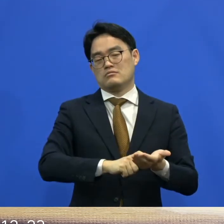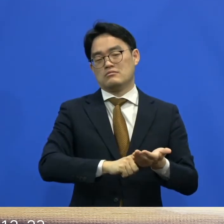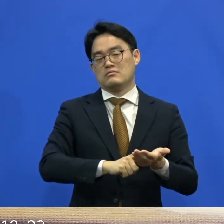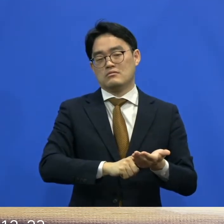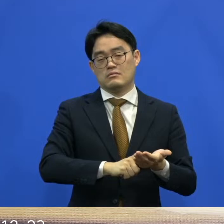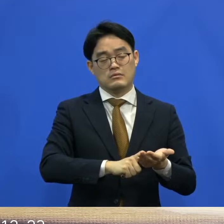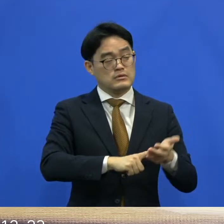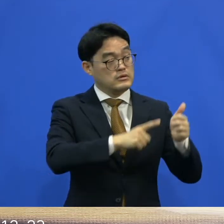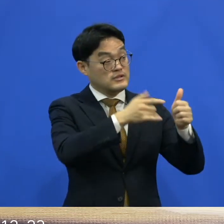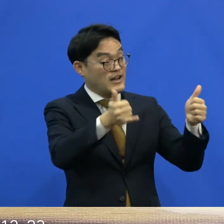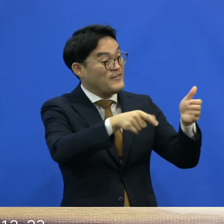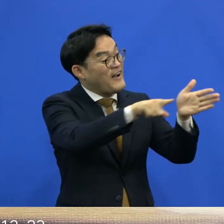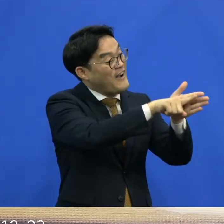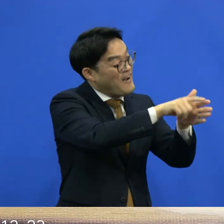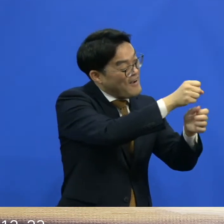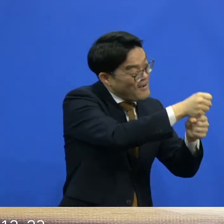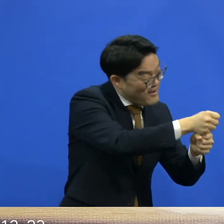일입니다.